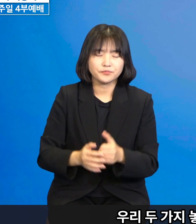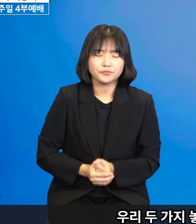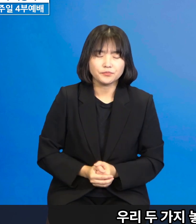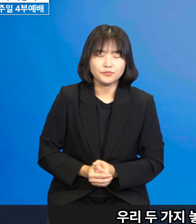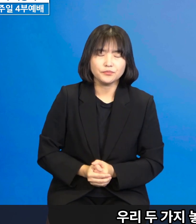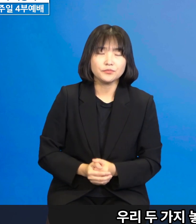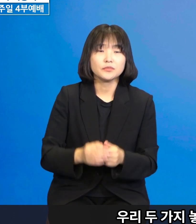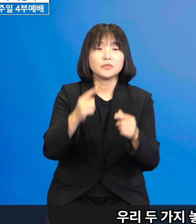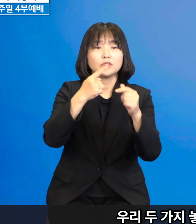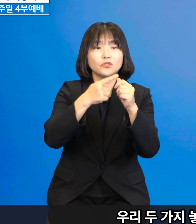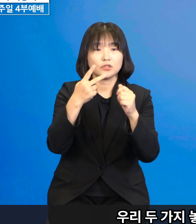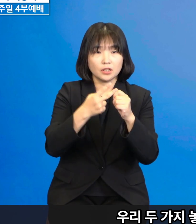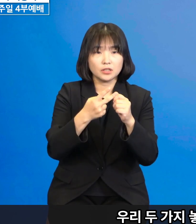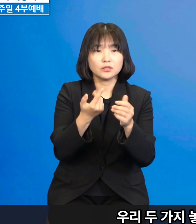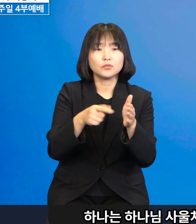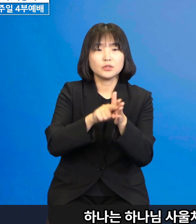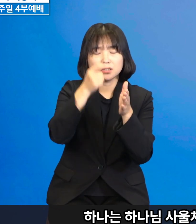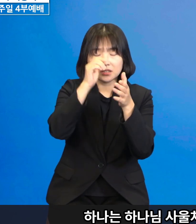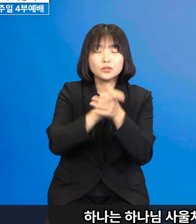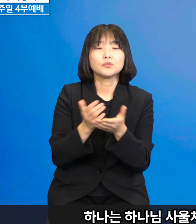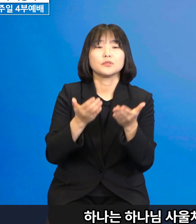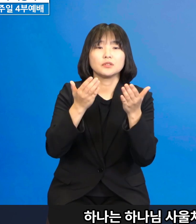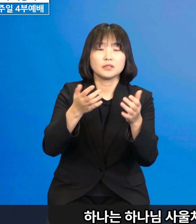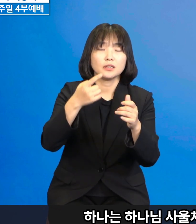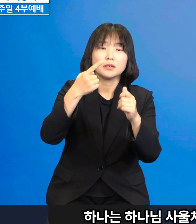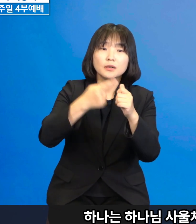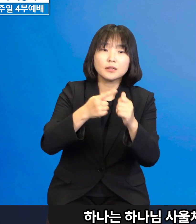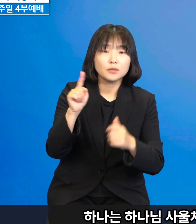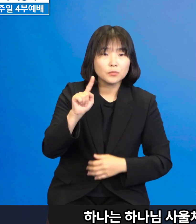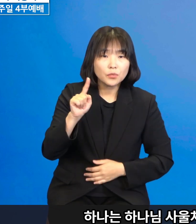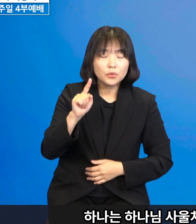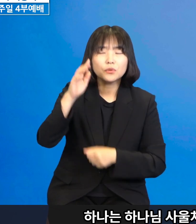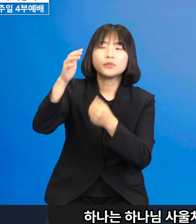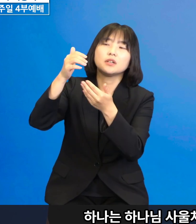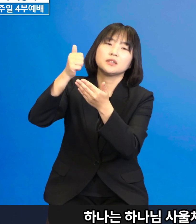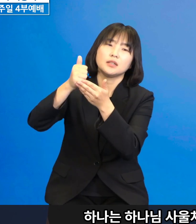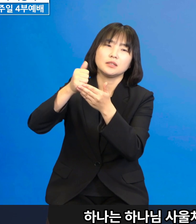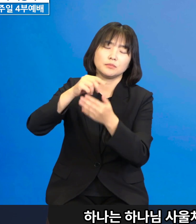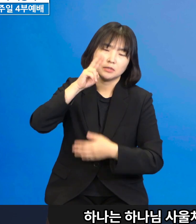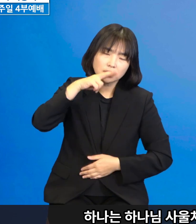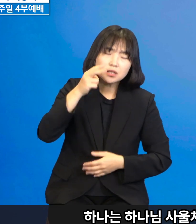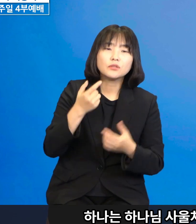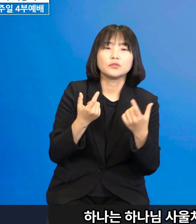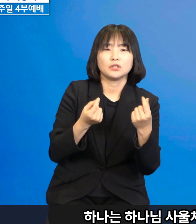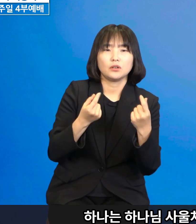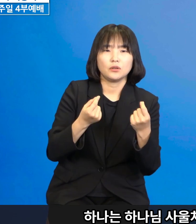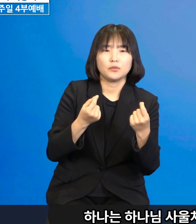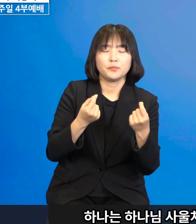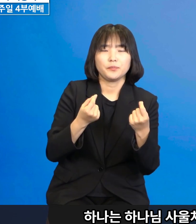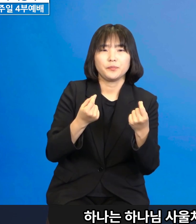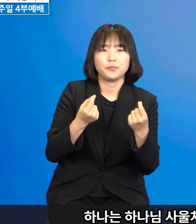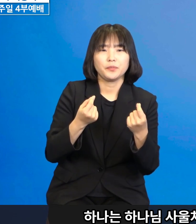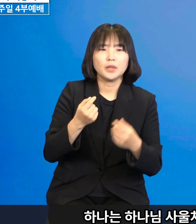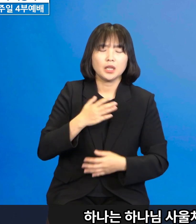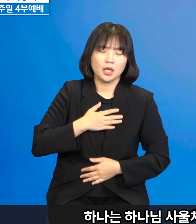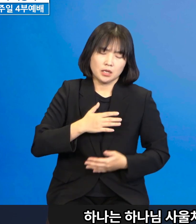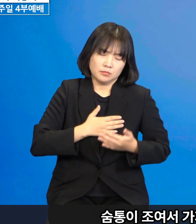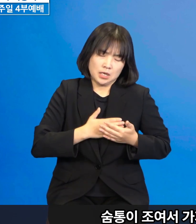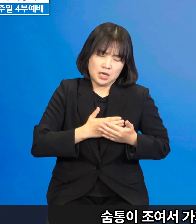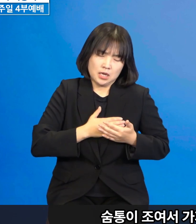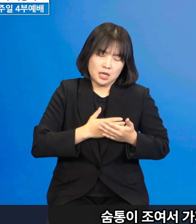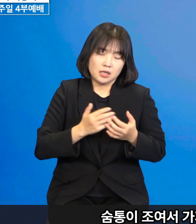우리 두 가지 놓고 기도하겠습니다. 하나는 하나님, 사울처럼 내가 불안하다고